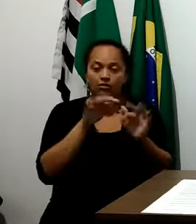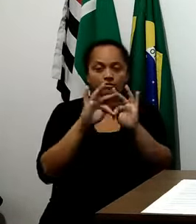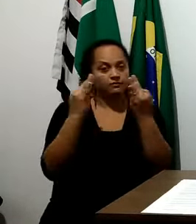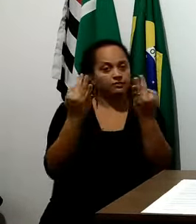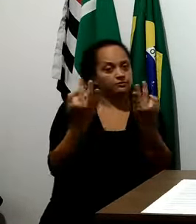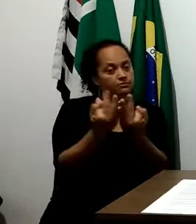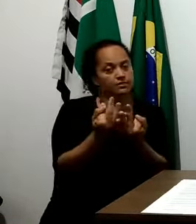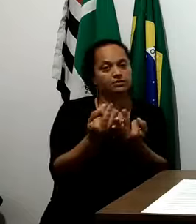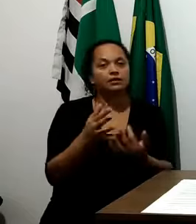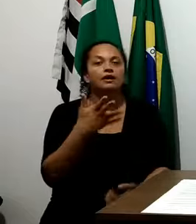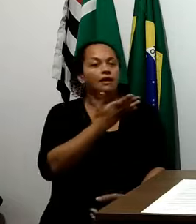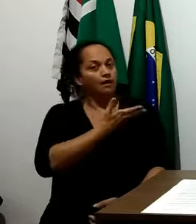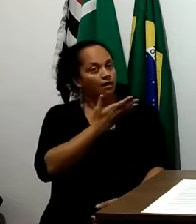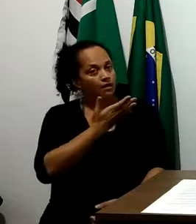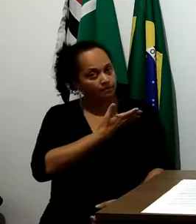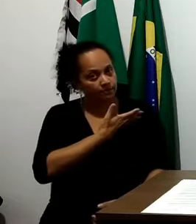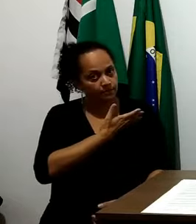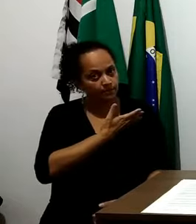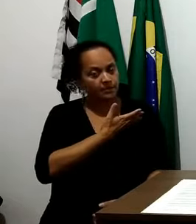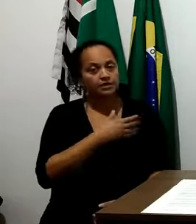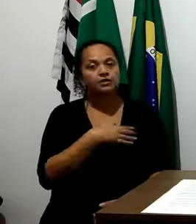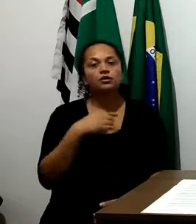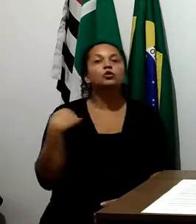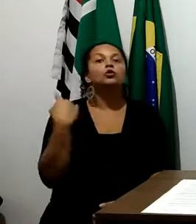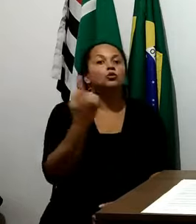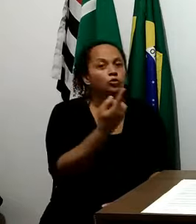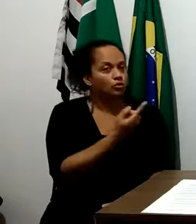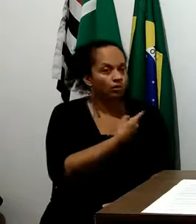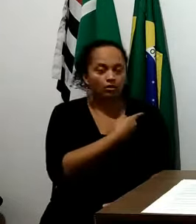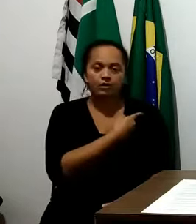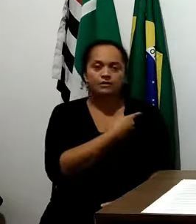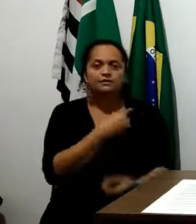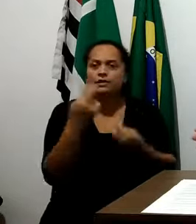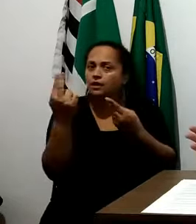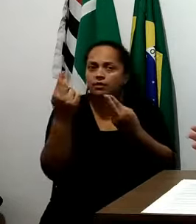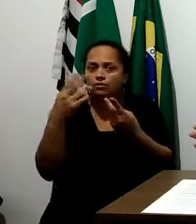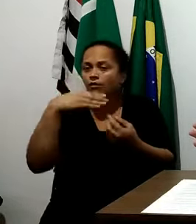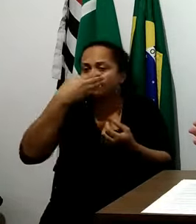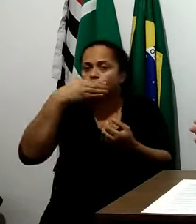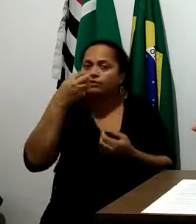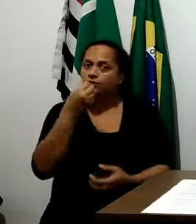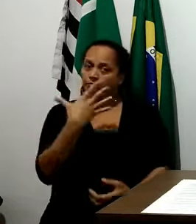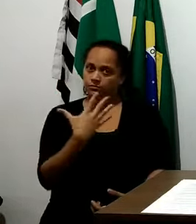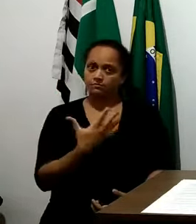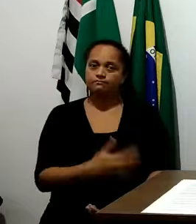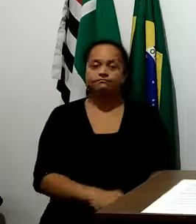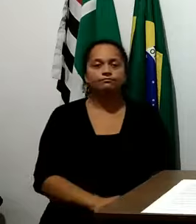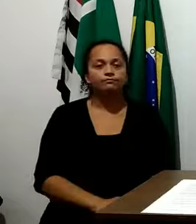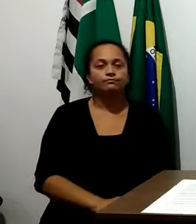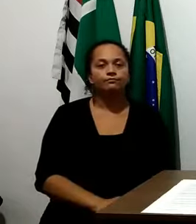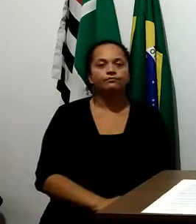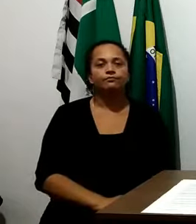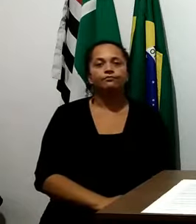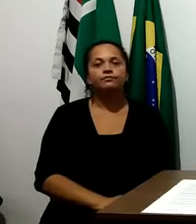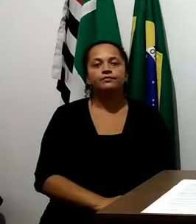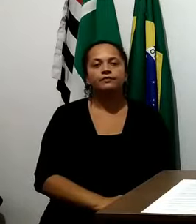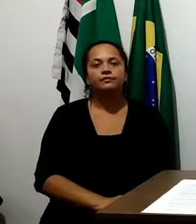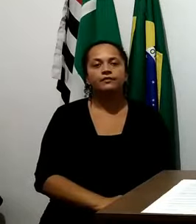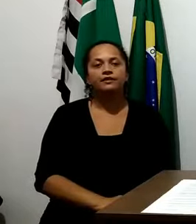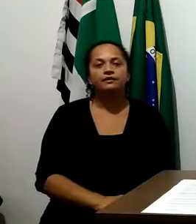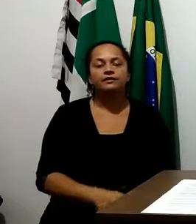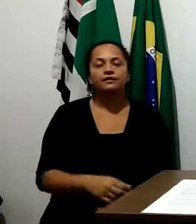amigos, representam essa figueira, que está